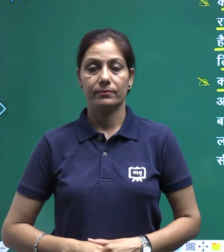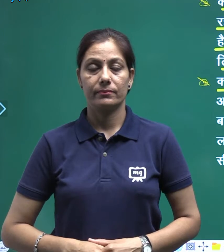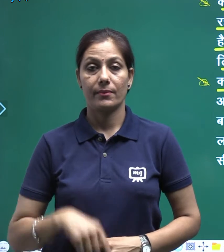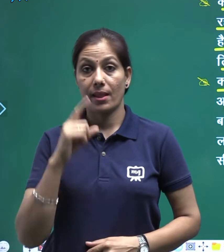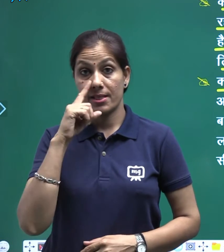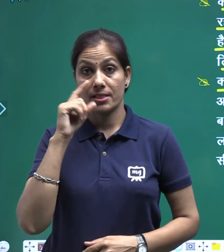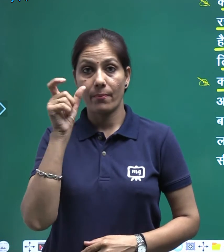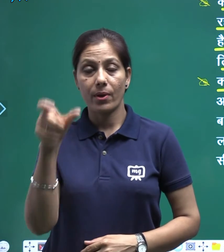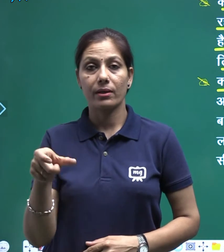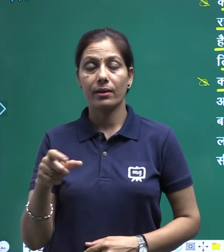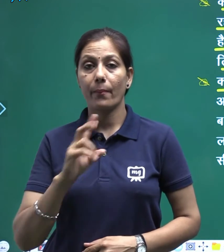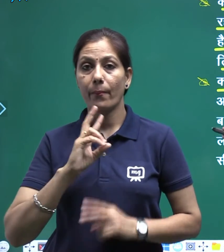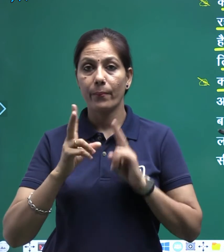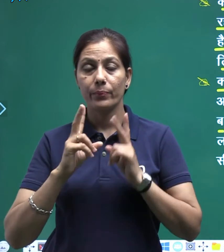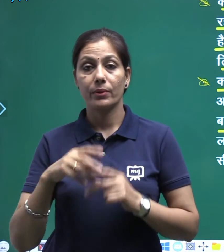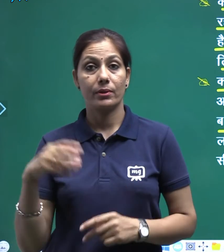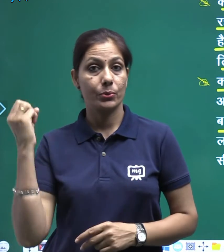चंपा की बातें सुनकर